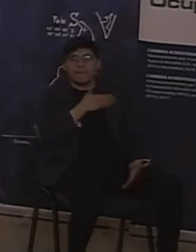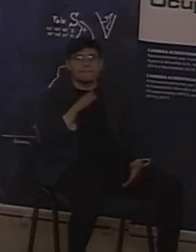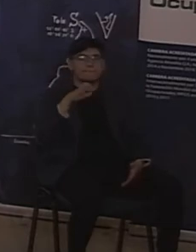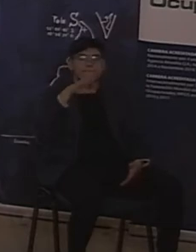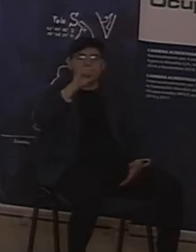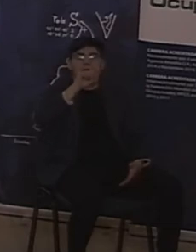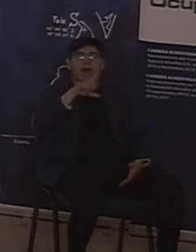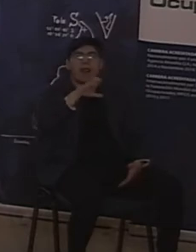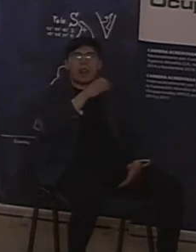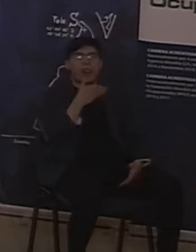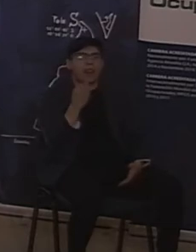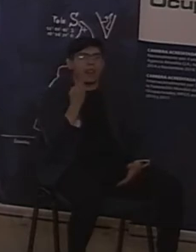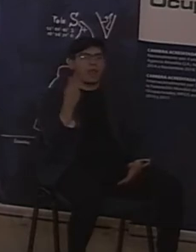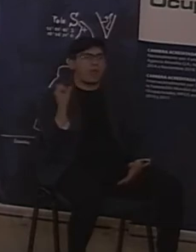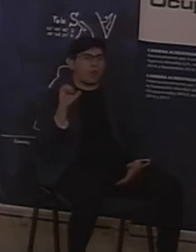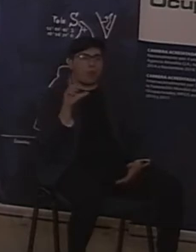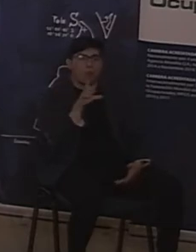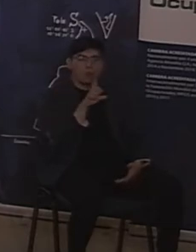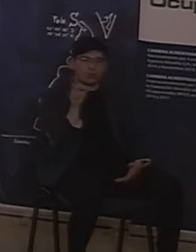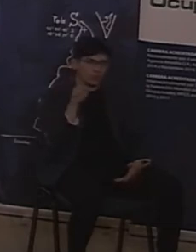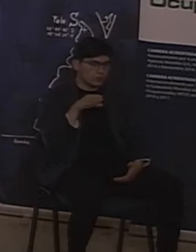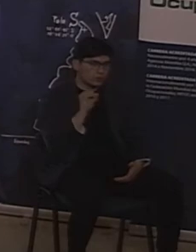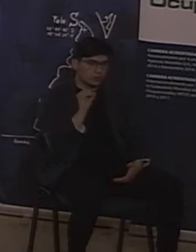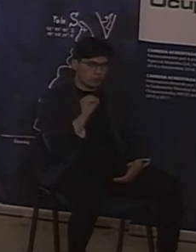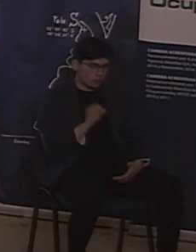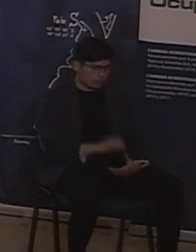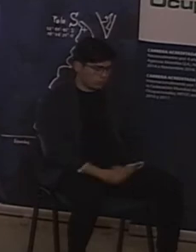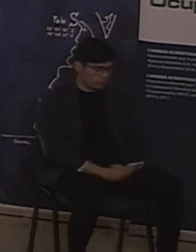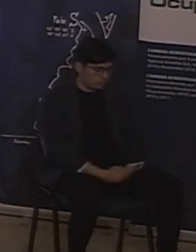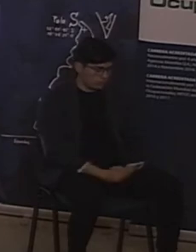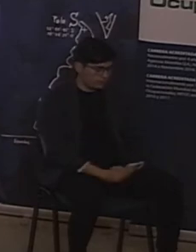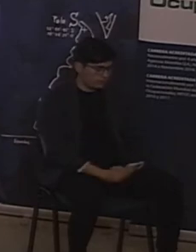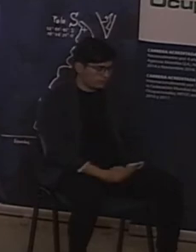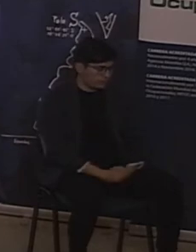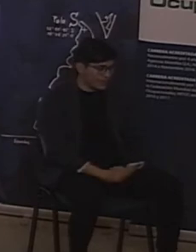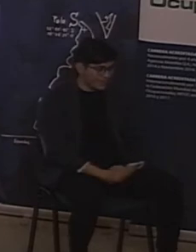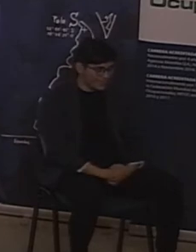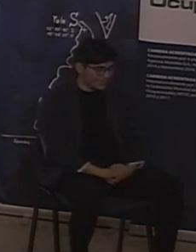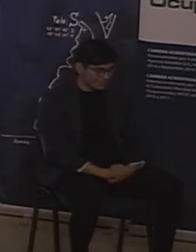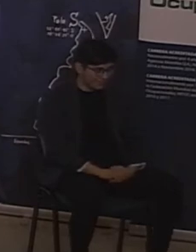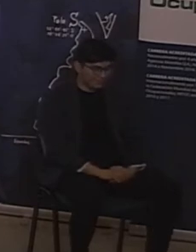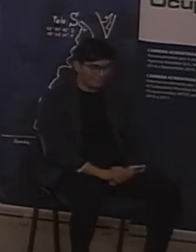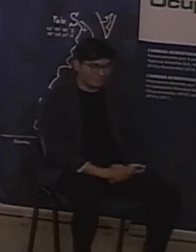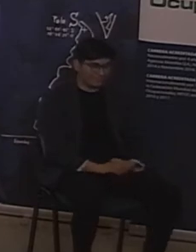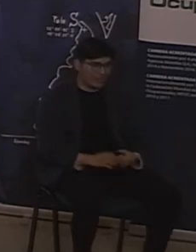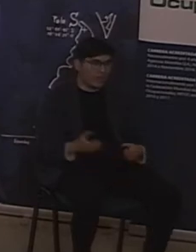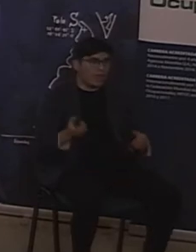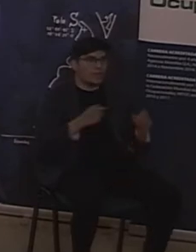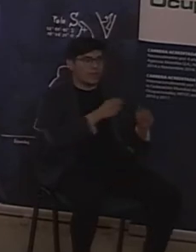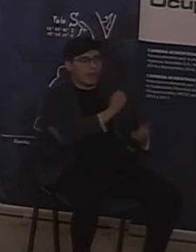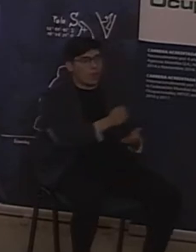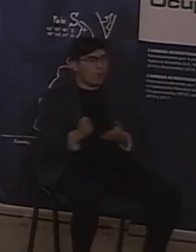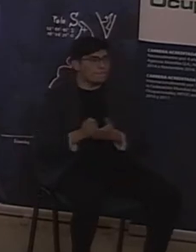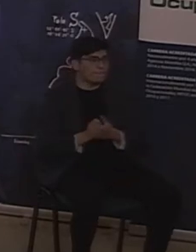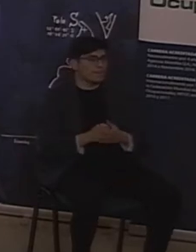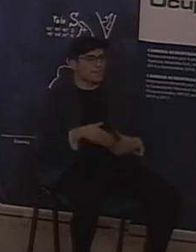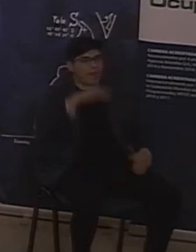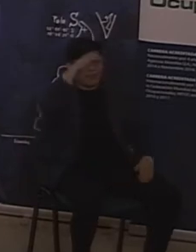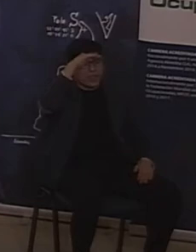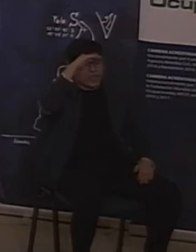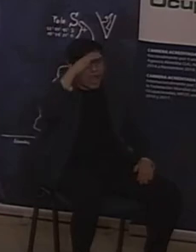declarar las respuestas formuladas por el comité de expertos respecto de la situación